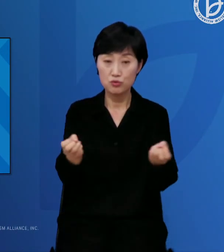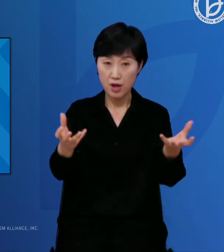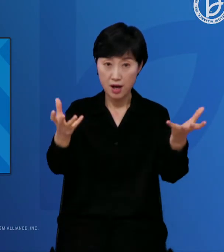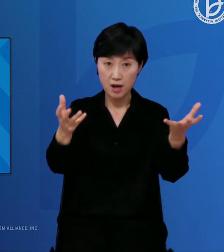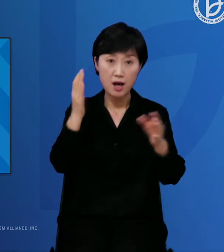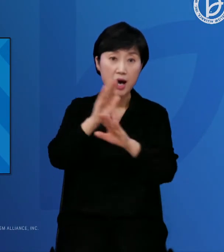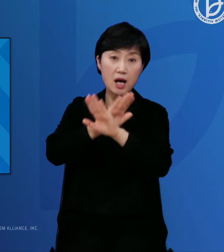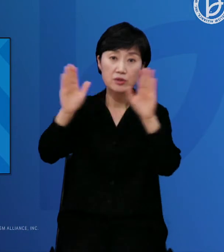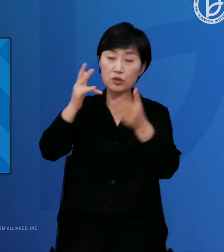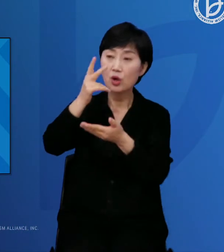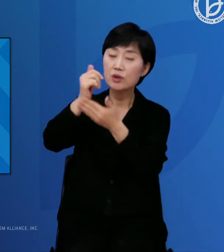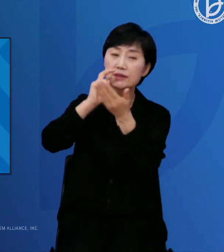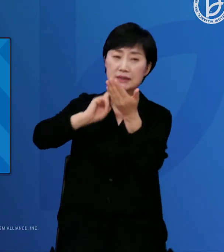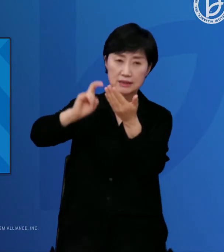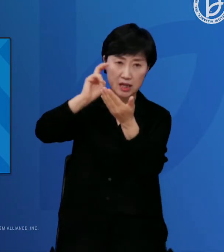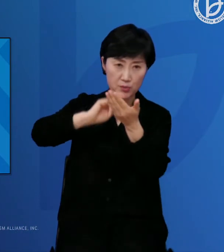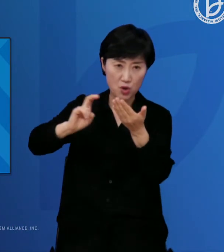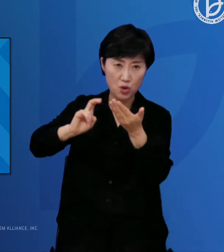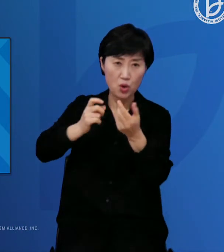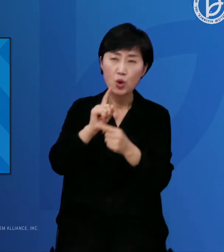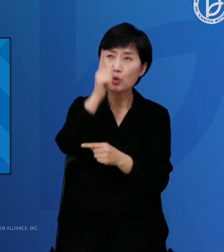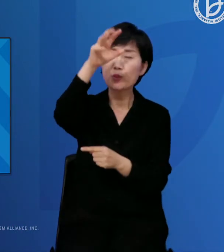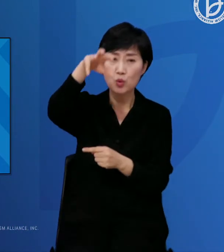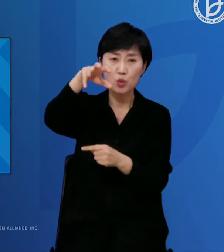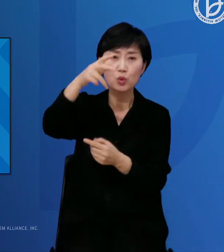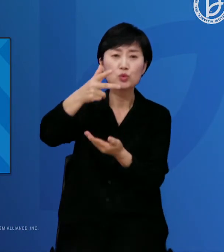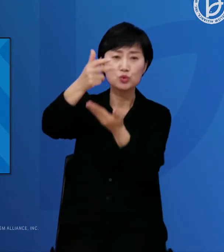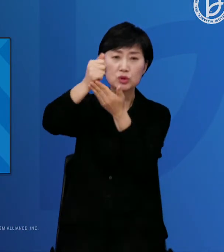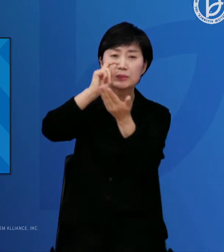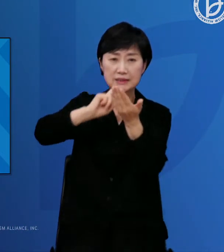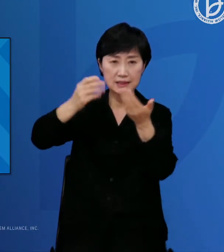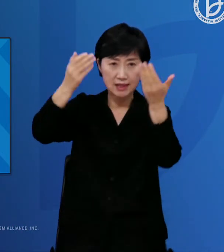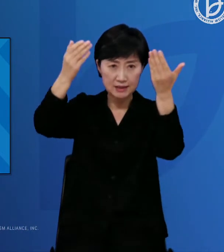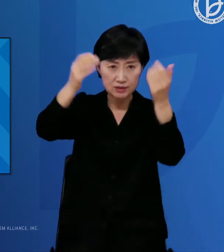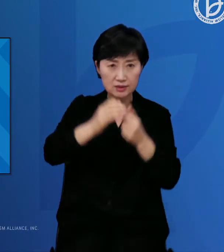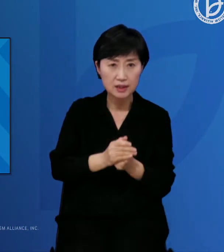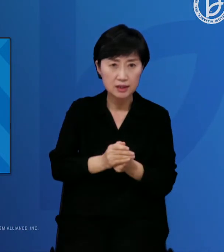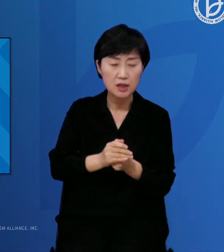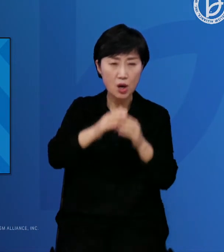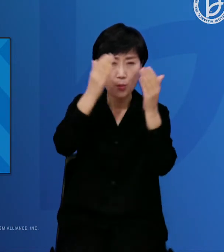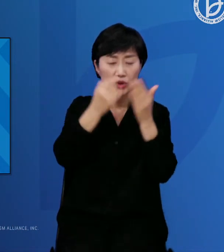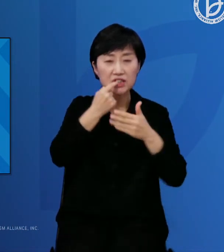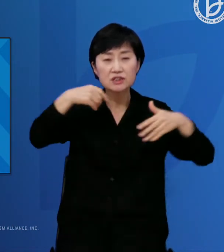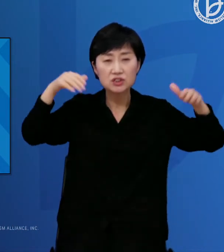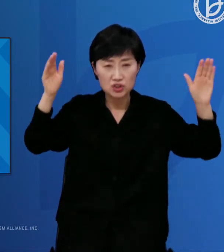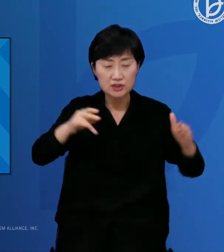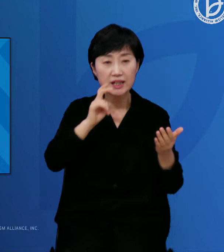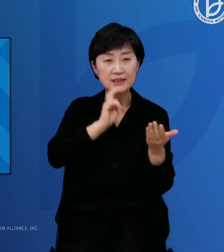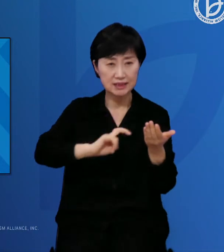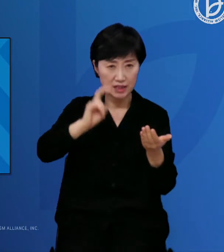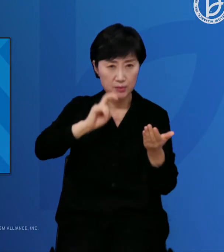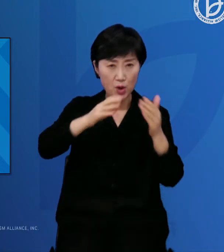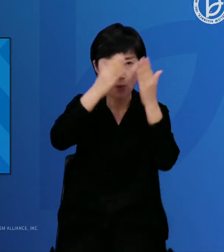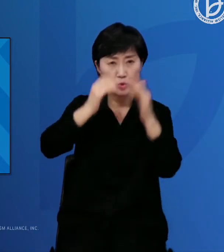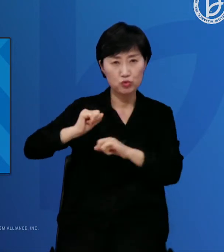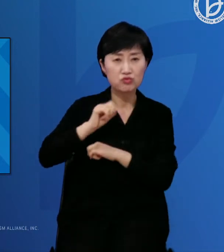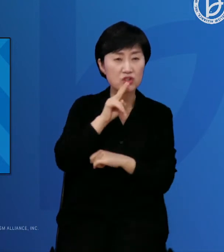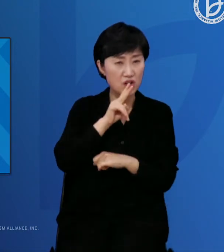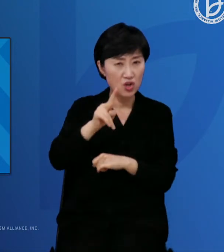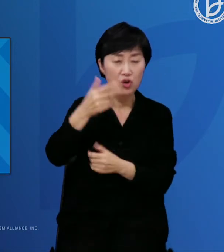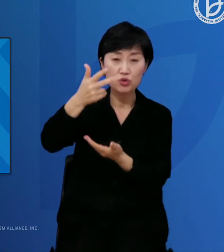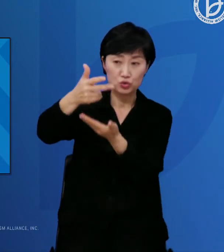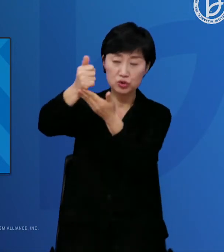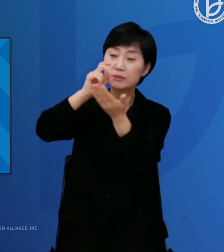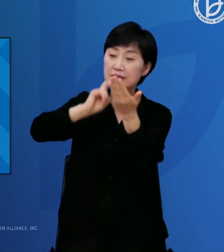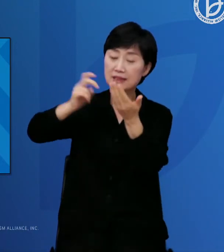할렐루야. 하늘에서 여호와를 찬양하며 높은 데서 그를 찬양할지어다. 그의 모든 천사를 찬양하며 모든